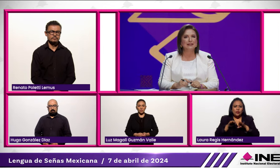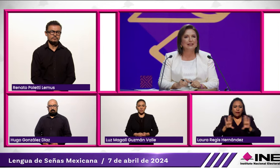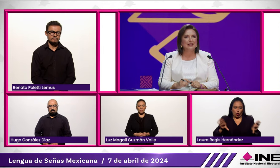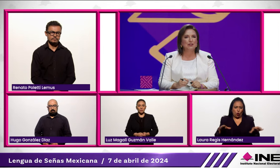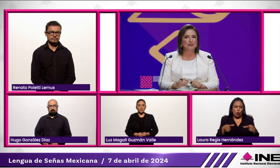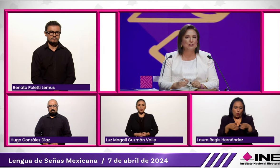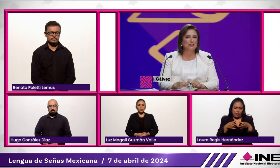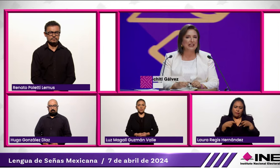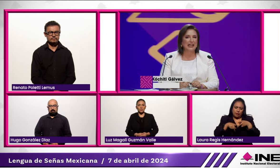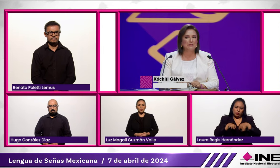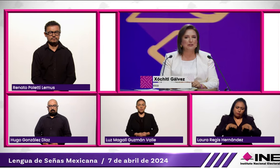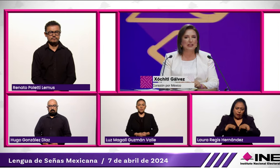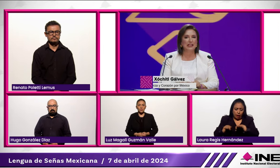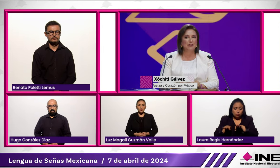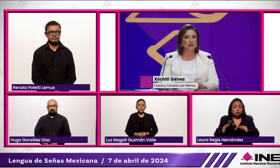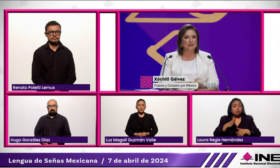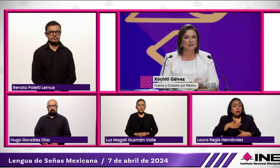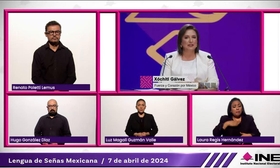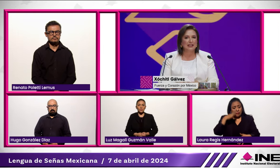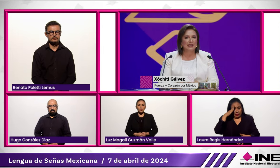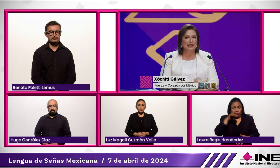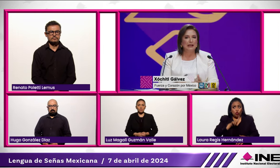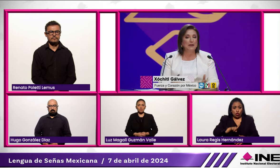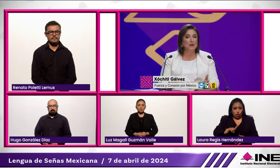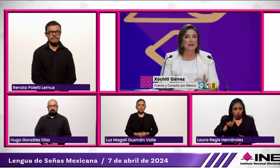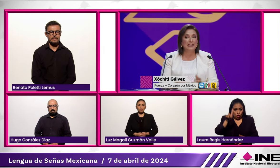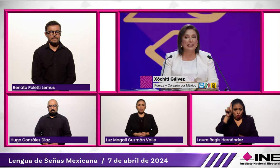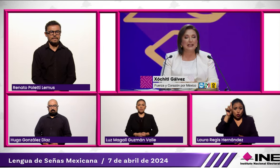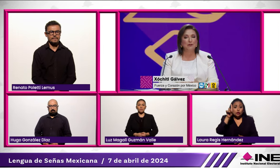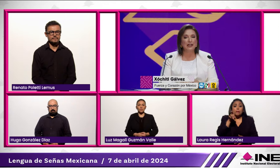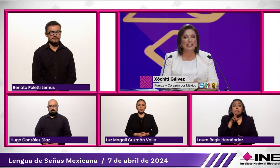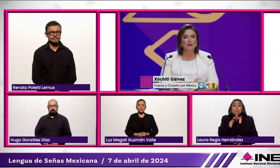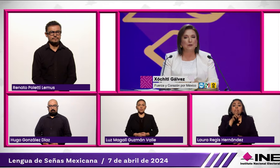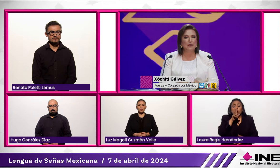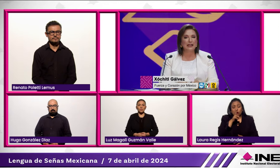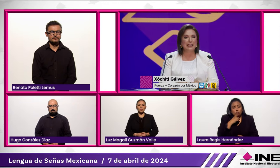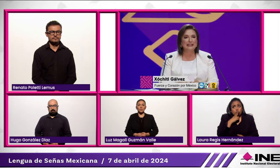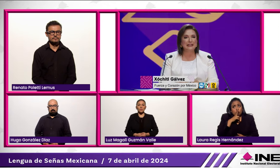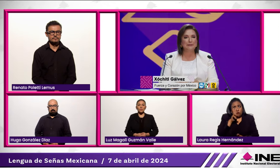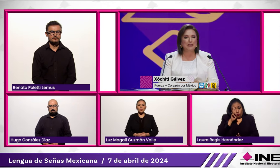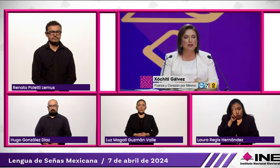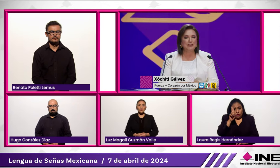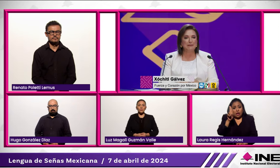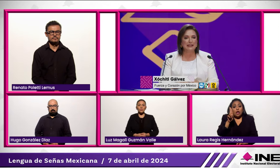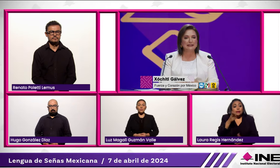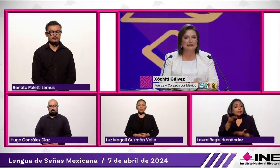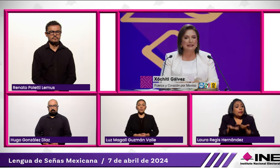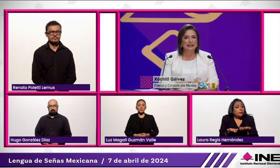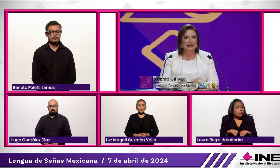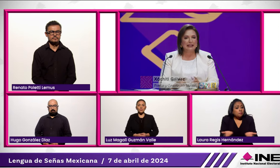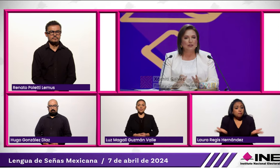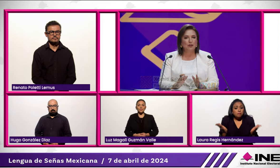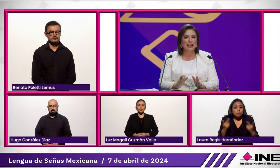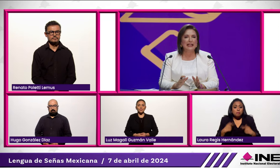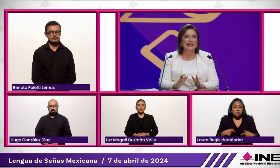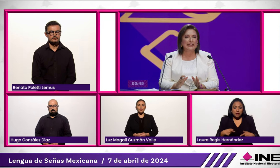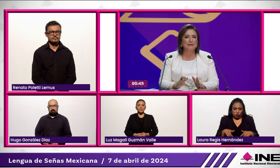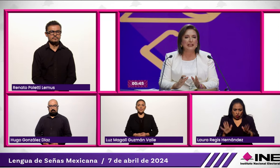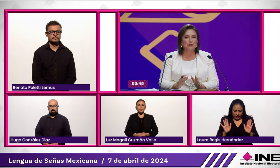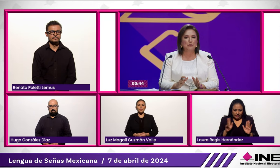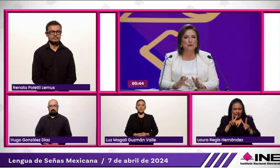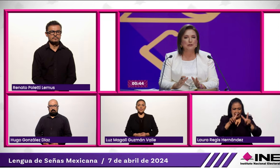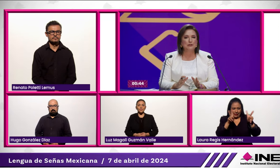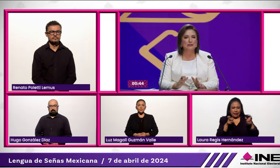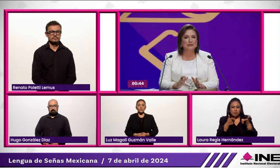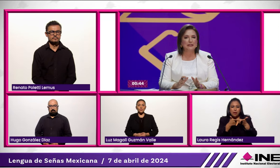comunitario. Nosotros creemos que Dios, la mejor manera de honrarlo es sirviendo a los demás. Toca el